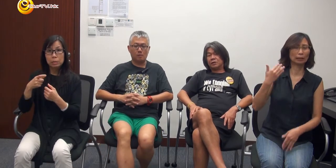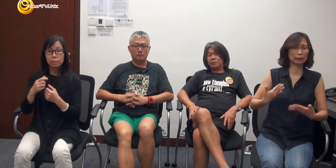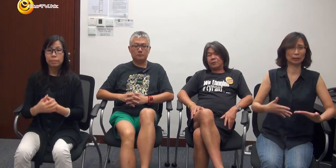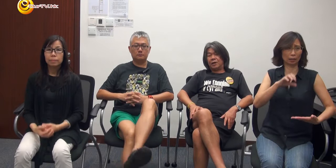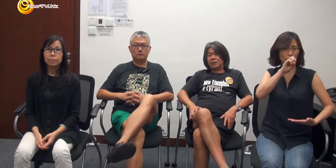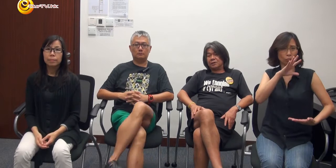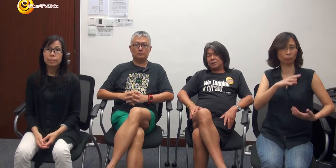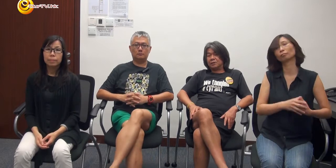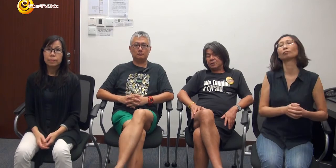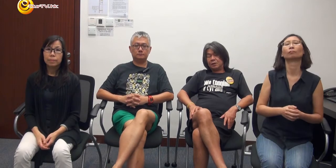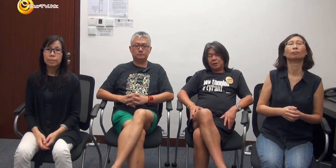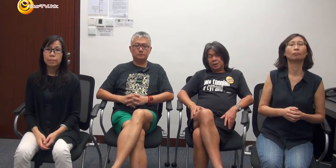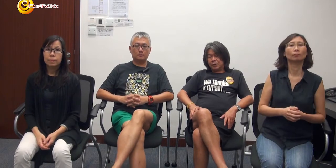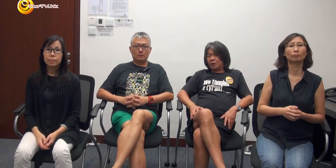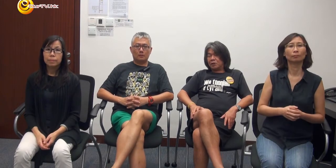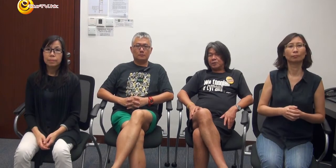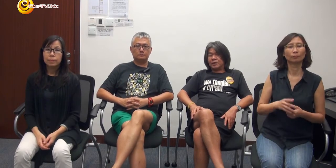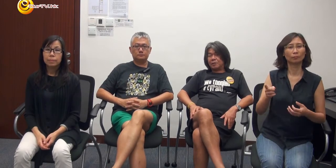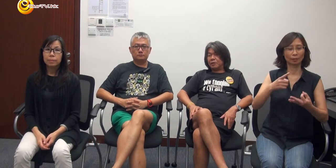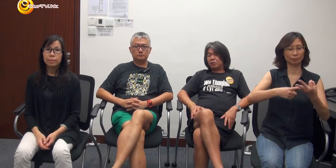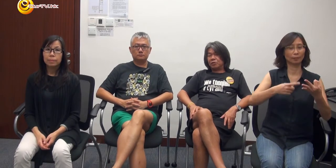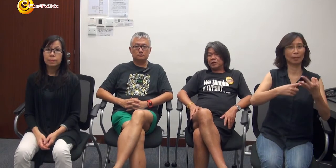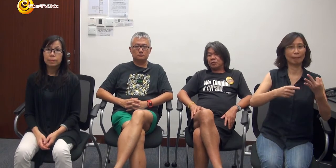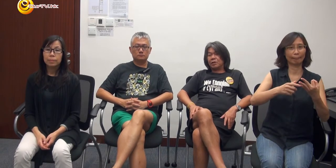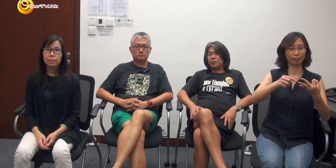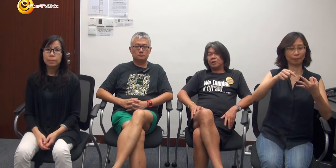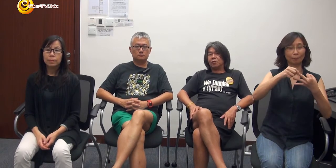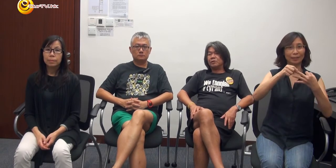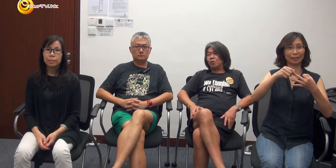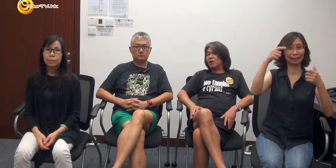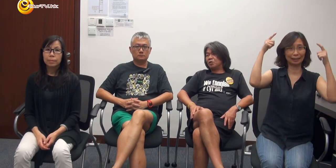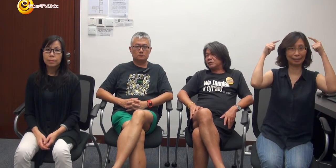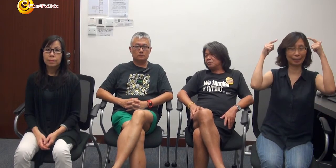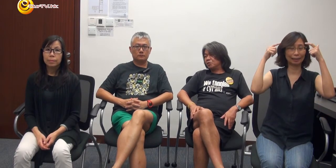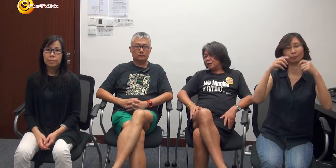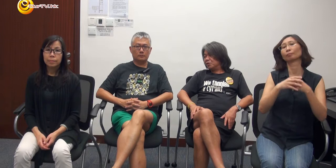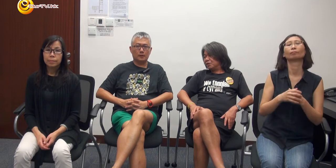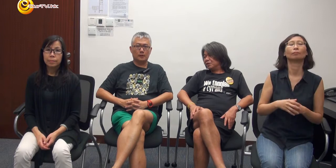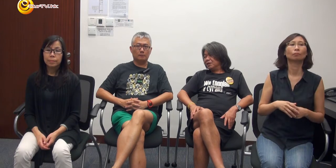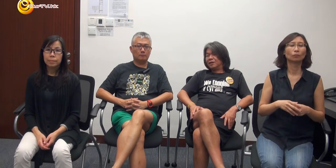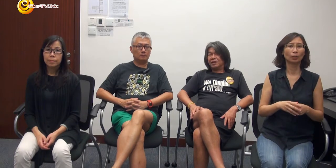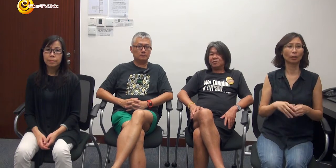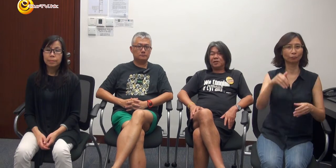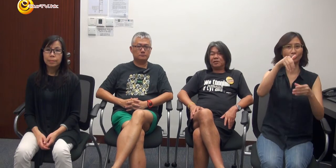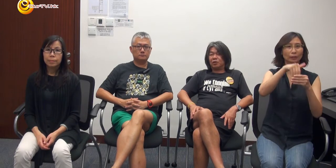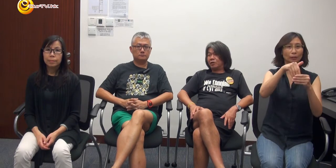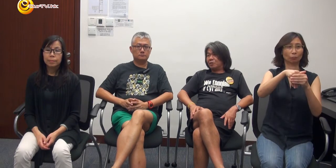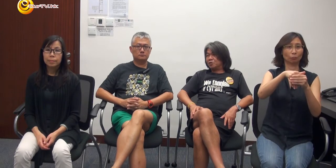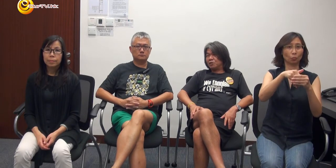咁阿戴耀廷同埋陳文敏都講得好清楚，根本就冇呢個所謂申報制度嘅。 係啊。 咁所以佢哋係唔需要申